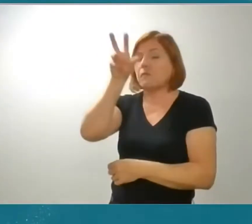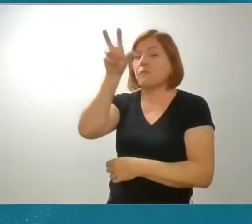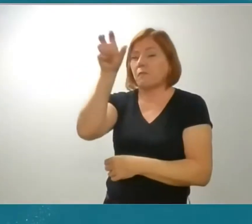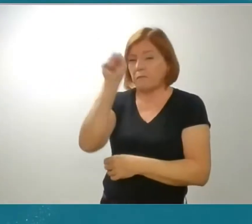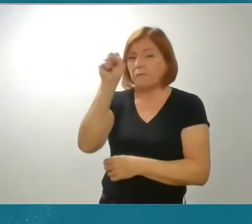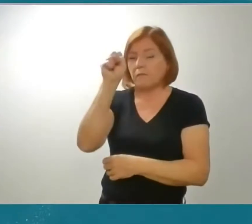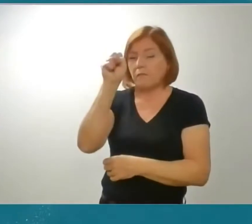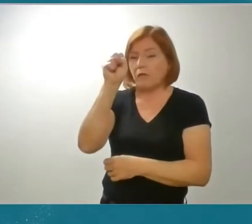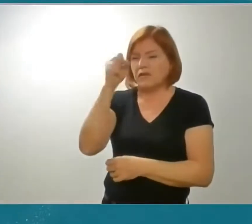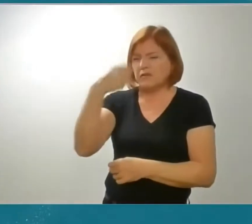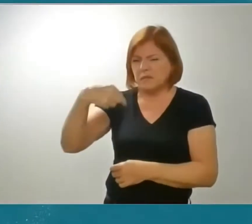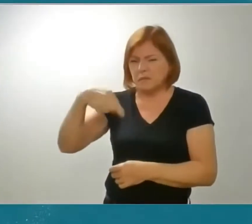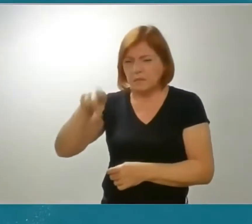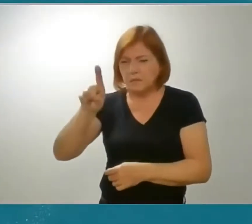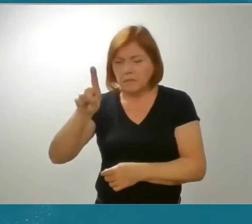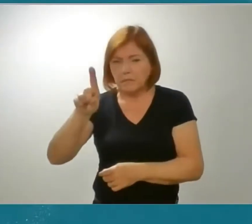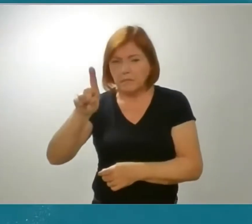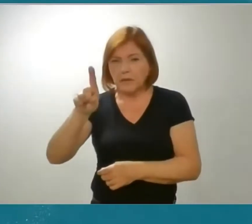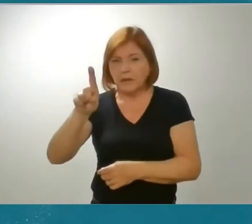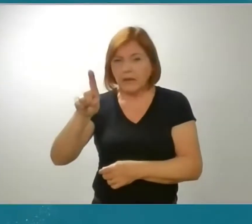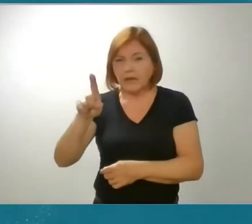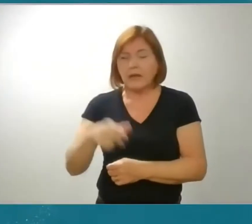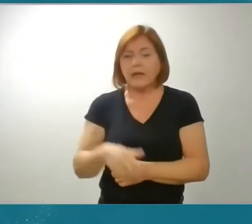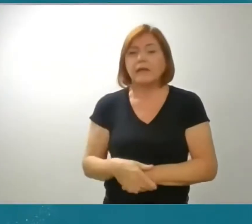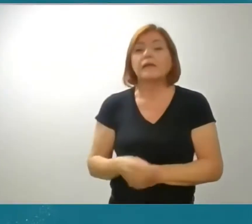rua? Amém?